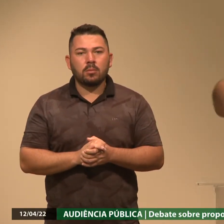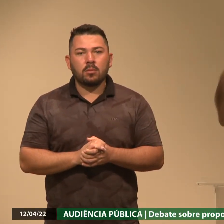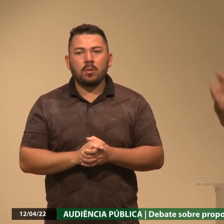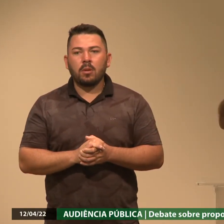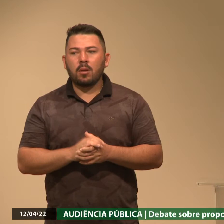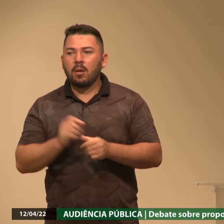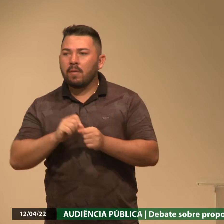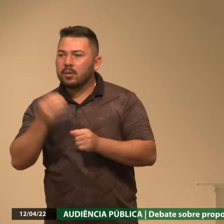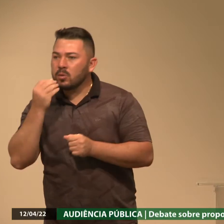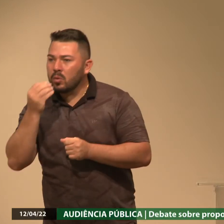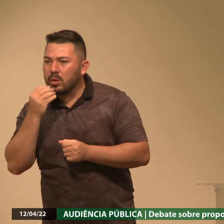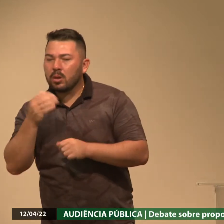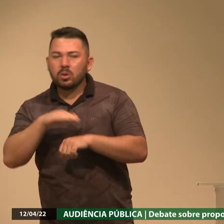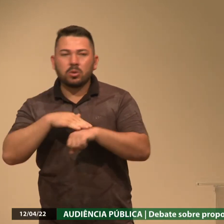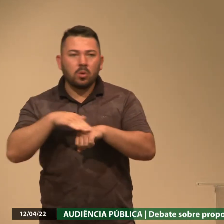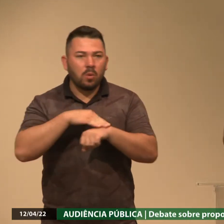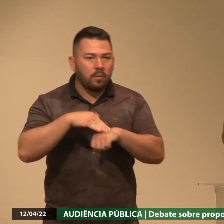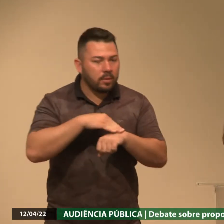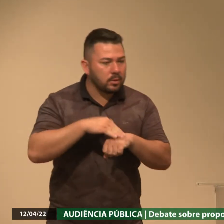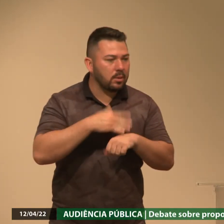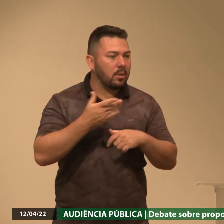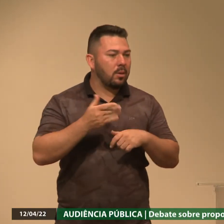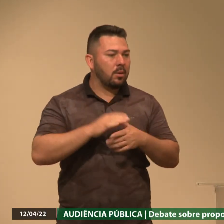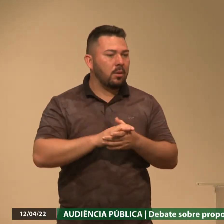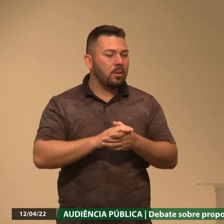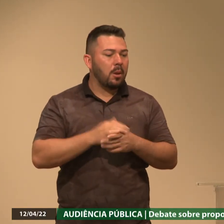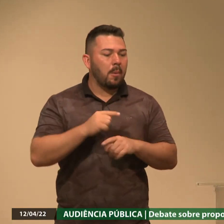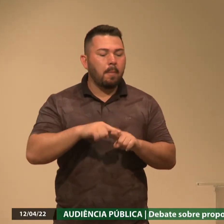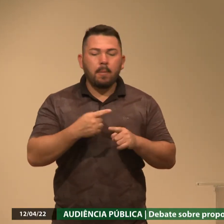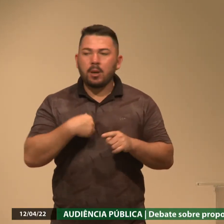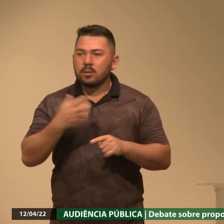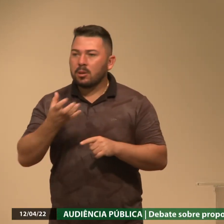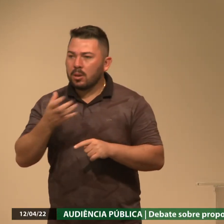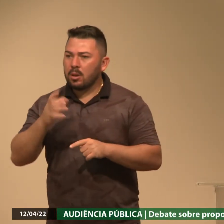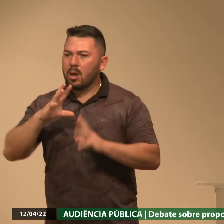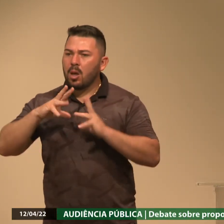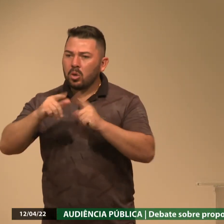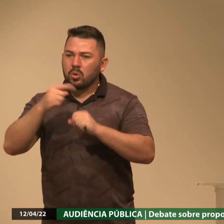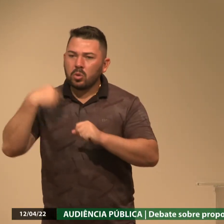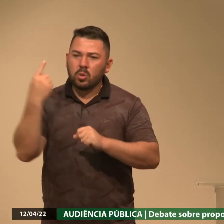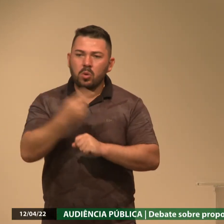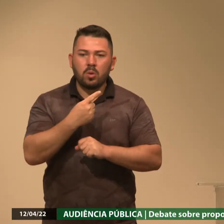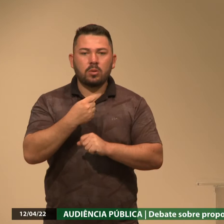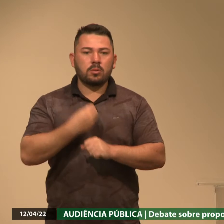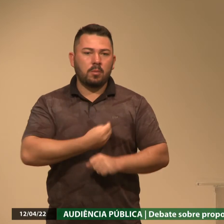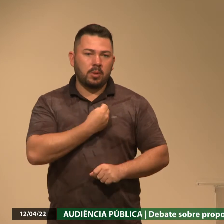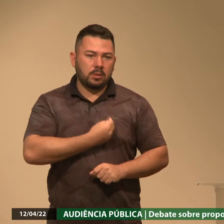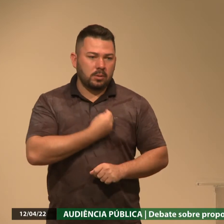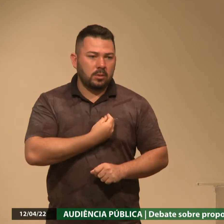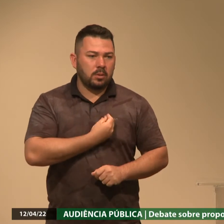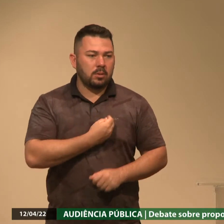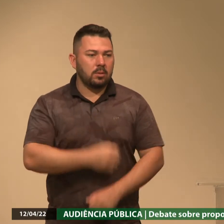fazer um lanche conversar com tão passado mas queria lembrar todos nós presente